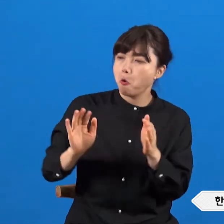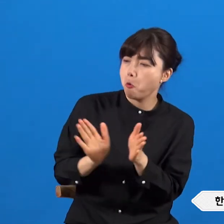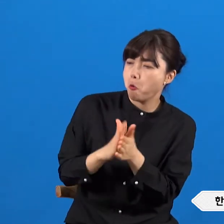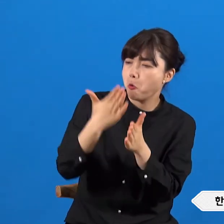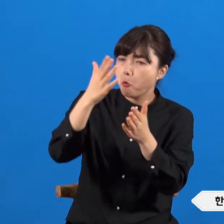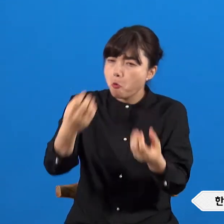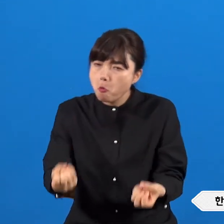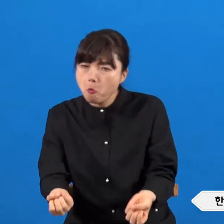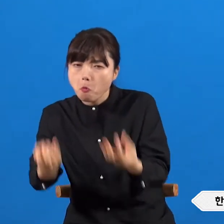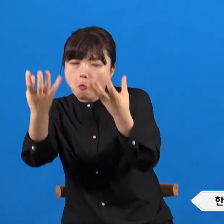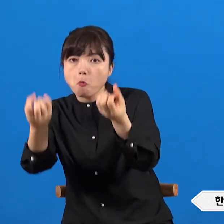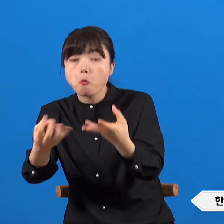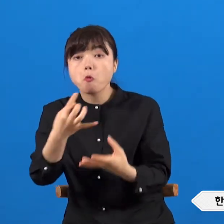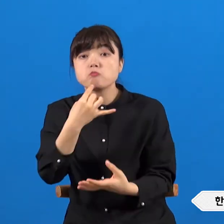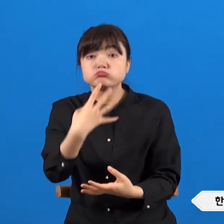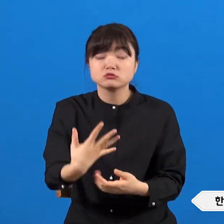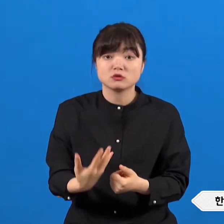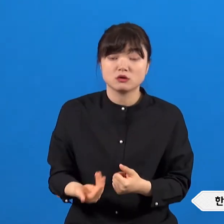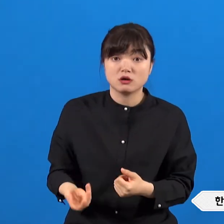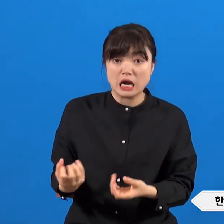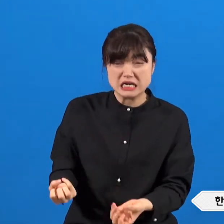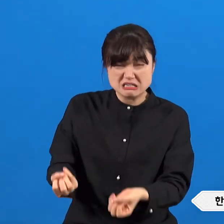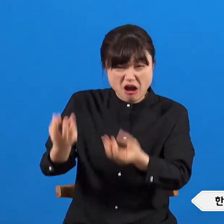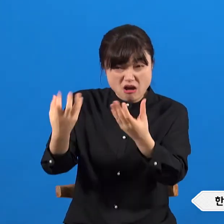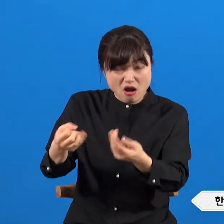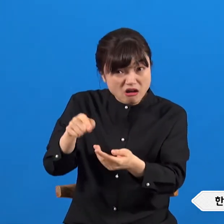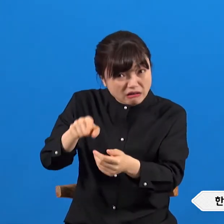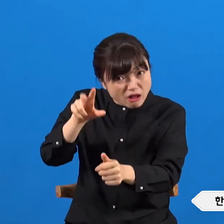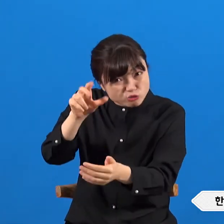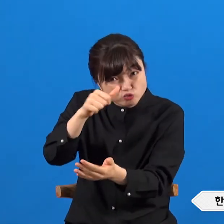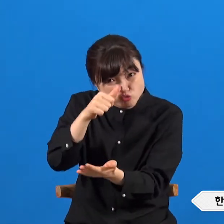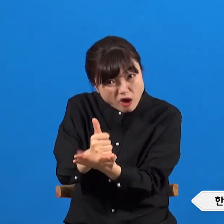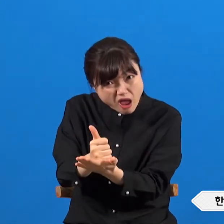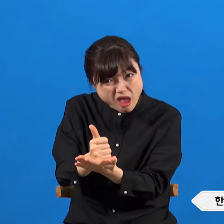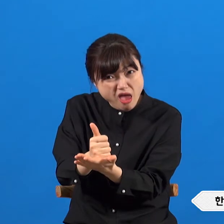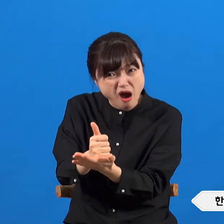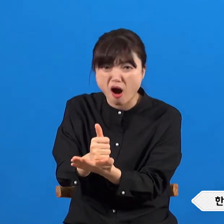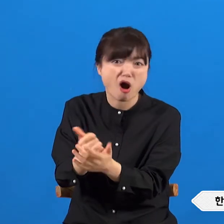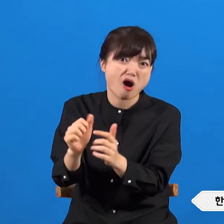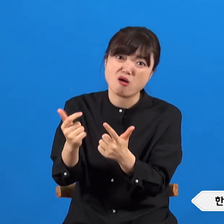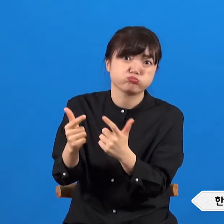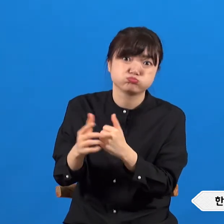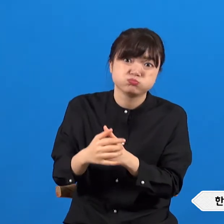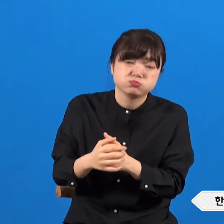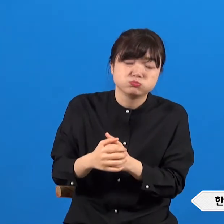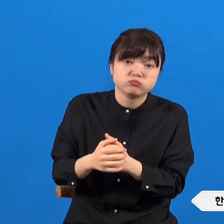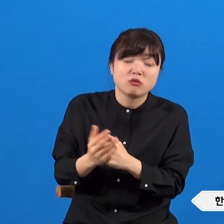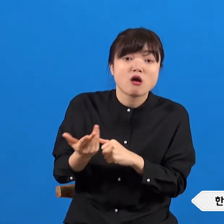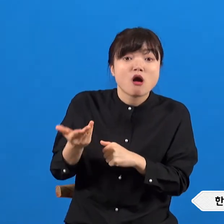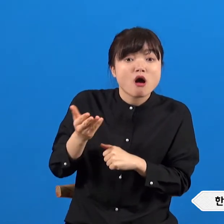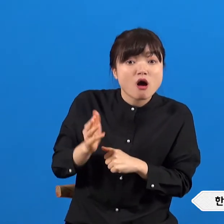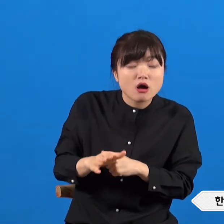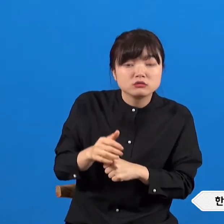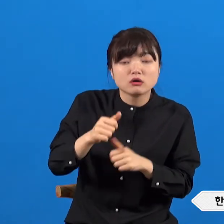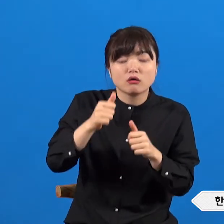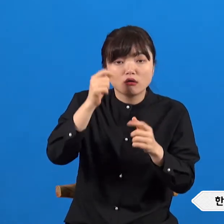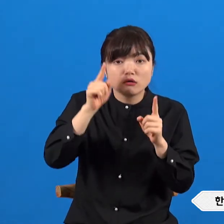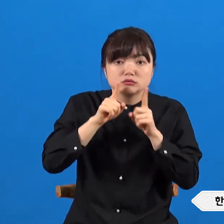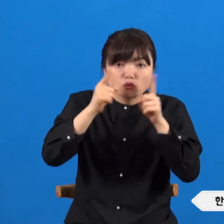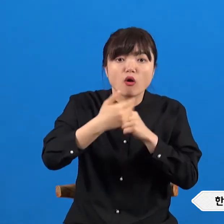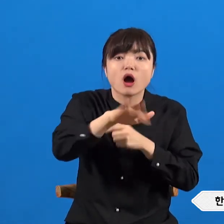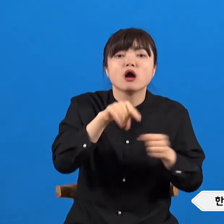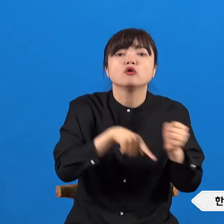연회를 베풀었다고 하는데 그 연회 베푸는 것이 죄는 아니지 않습니까? 그런데도 지옥에